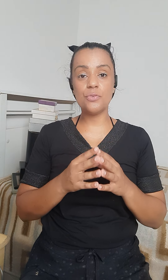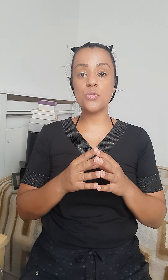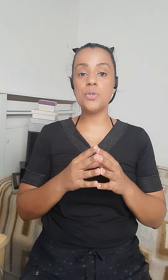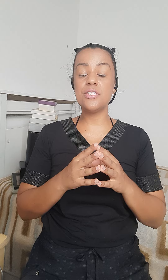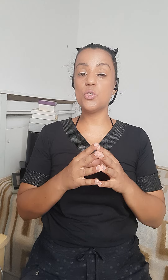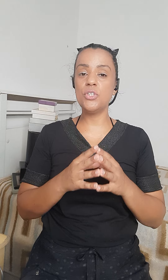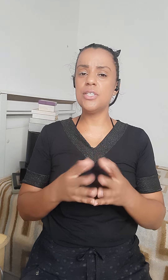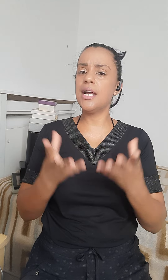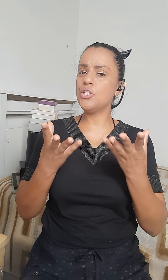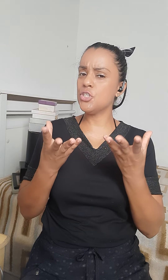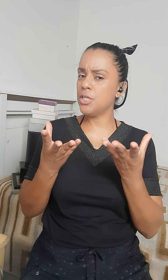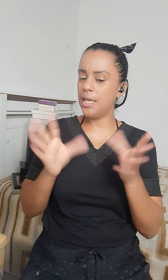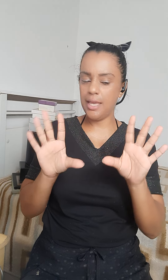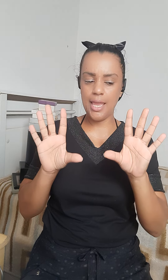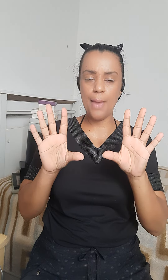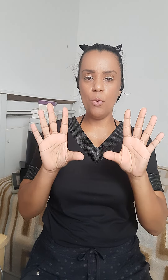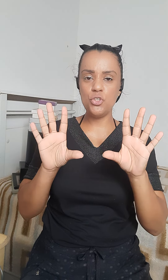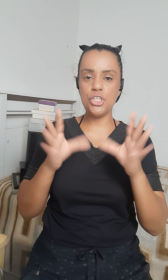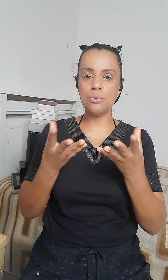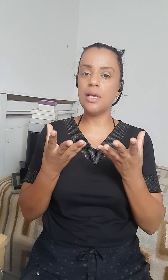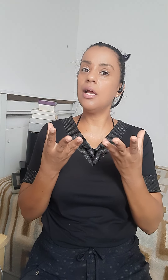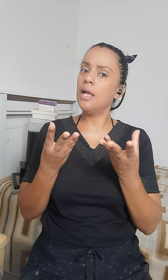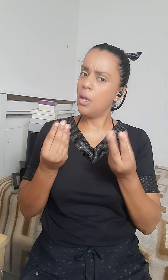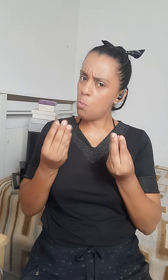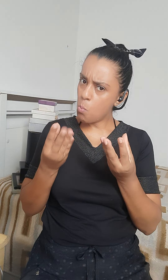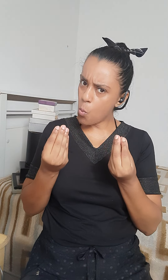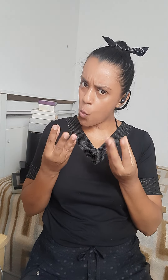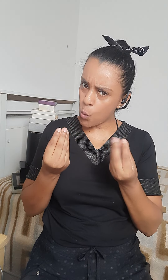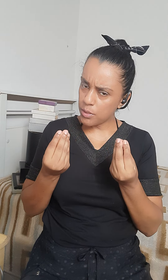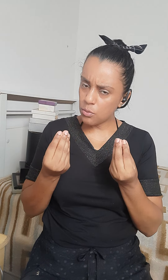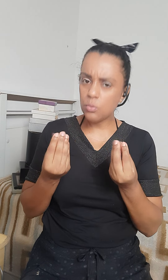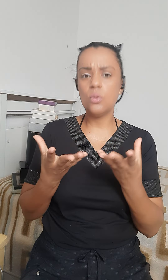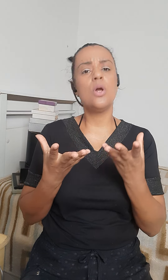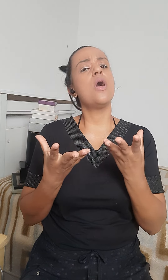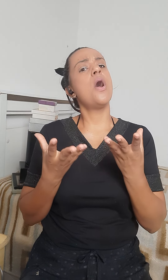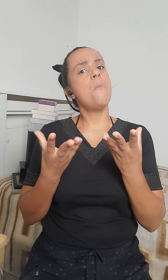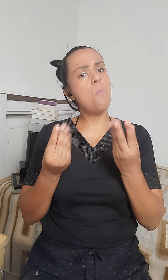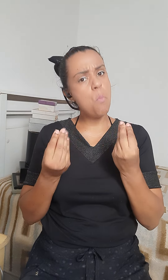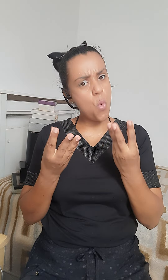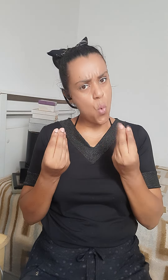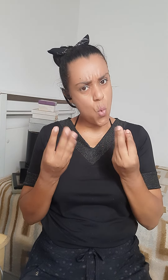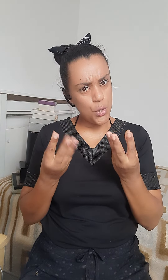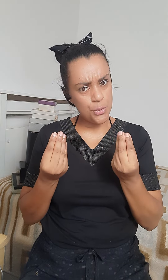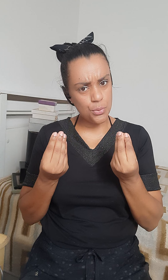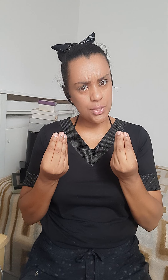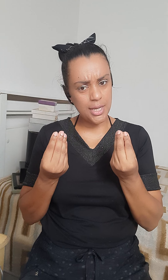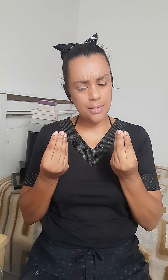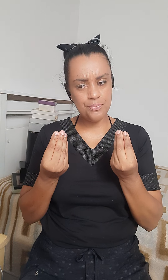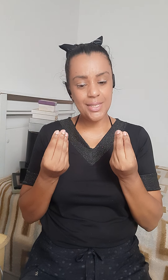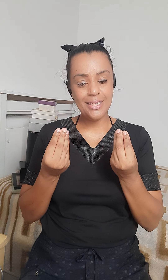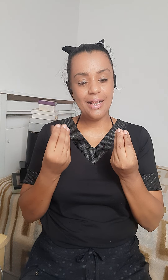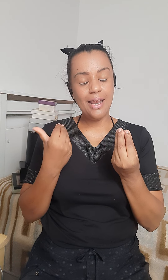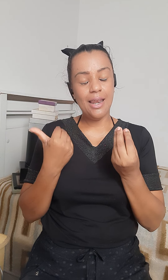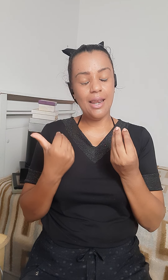quantitativos, coisas de quantidade. É montinho, tá? Muito, muito, tá? Lá